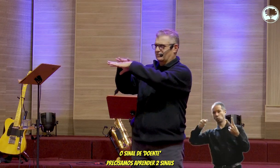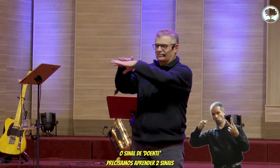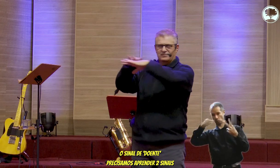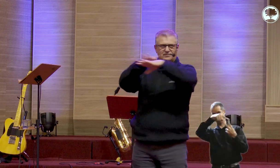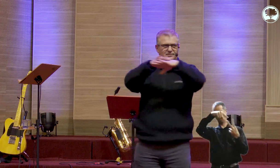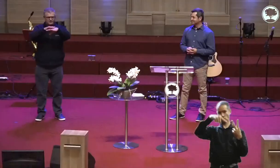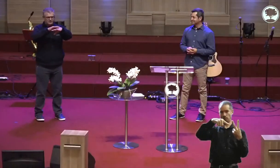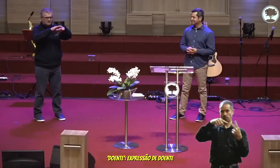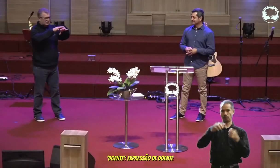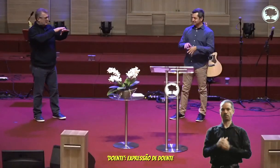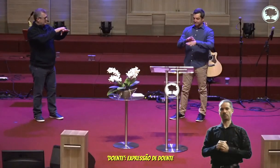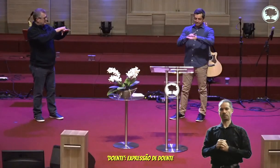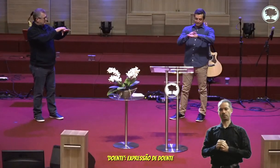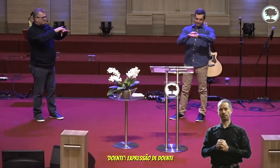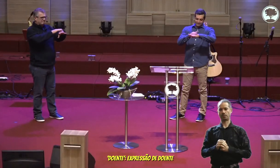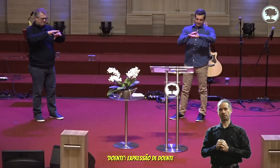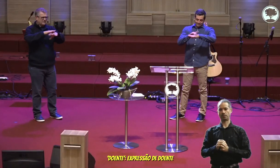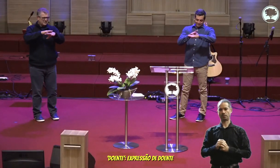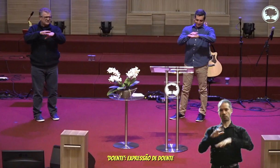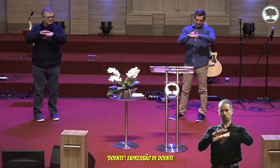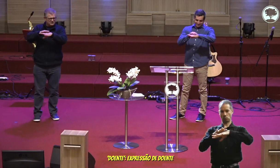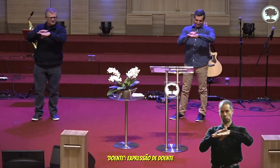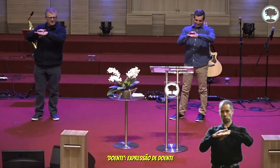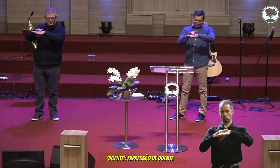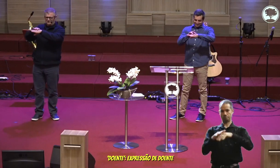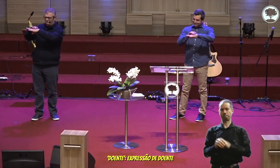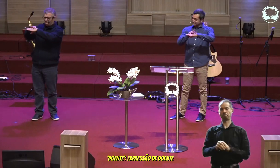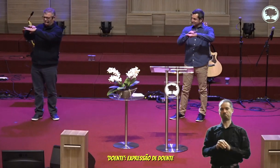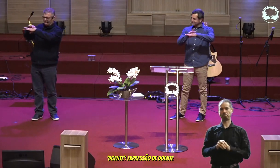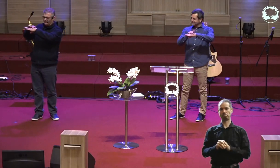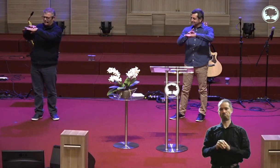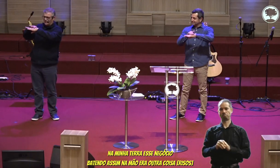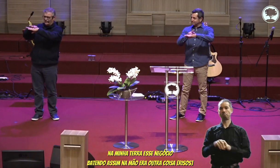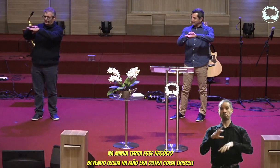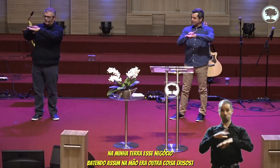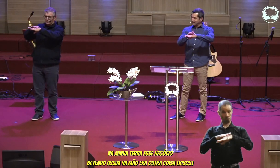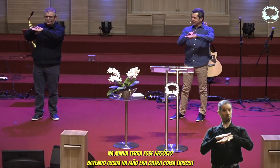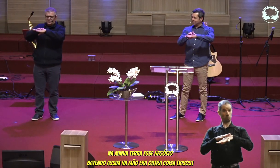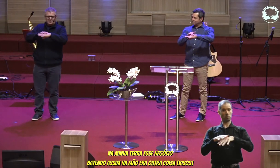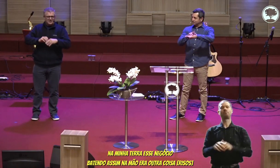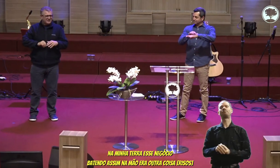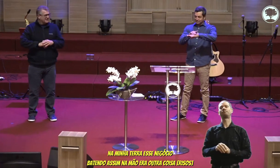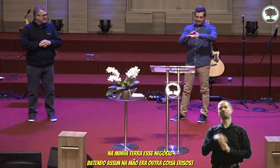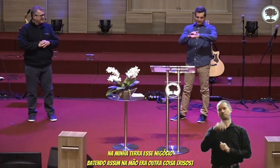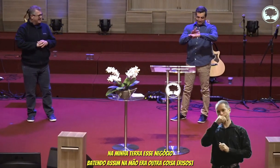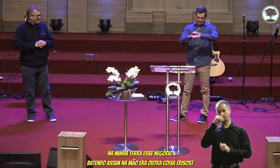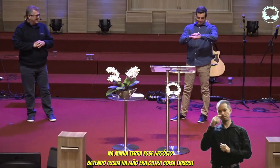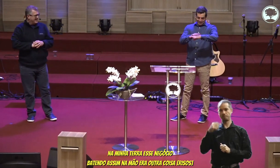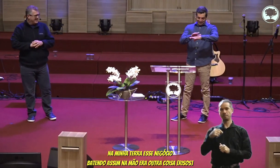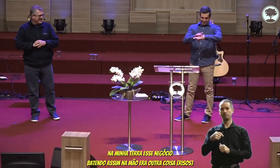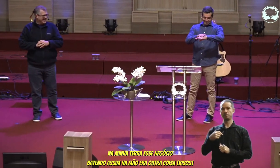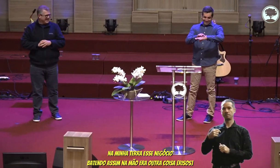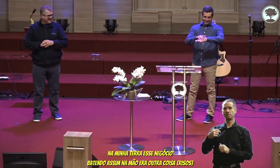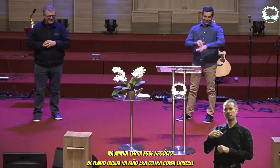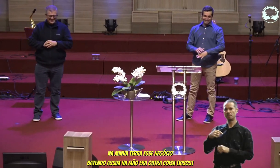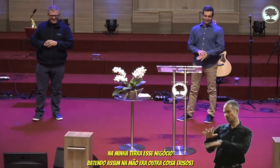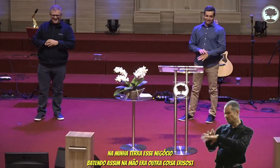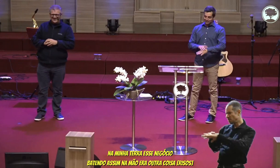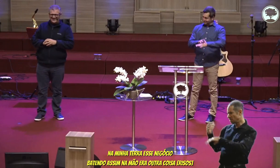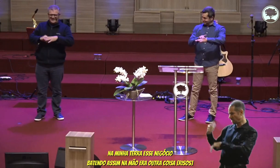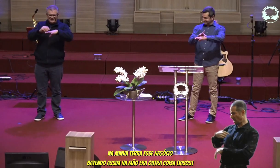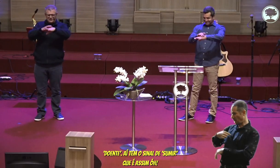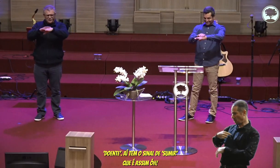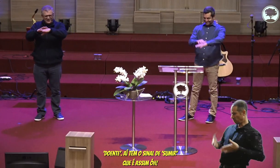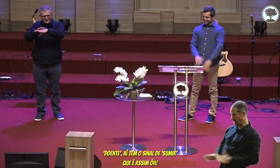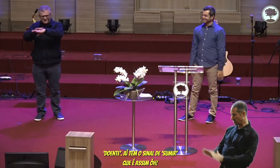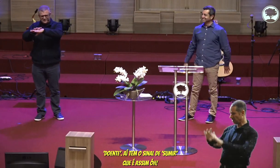esse aqui, doente, expressão de doente. Na minha terra era outro, esse negócio assim, batendo assim na mão era outra